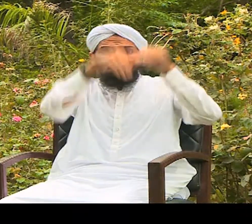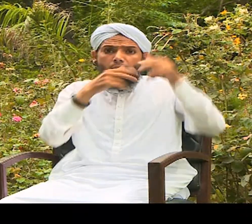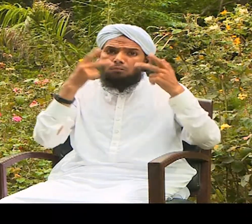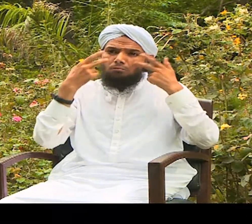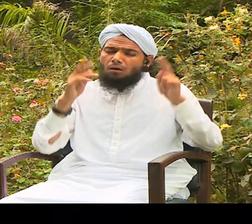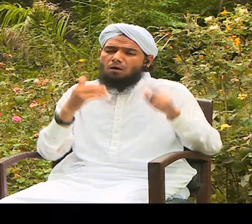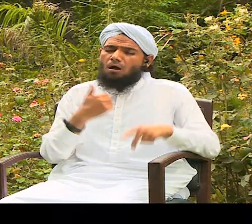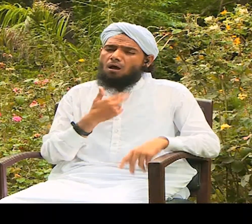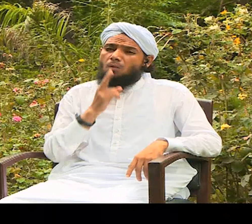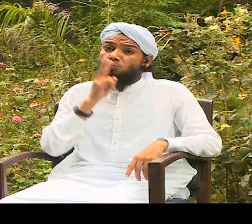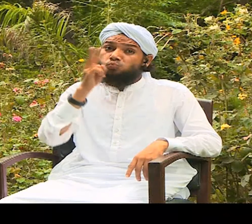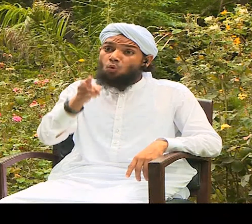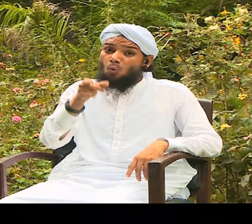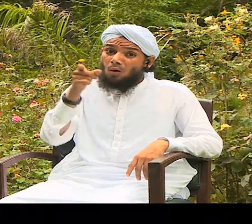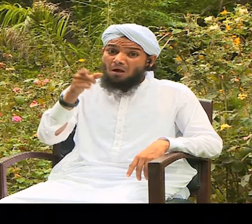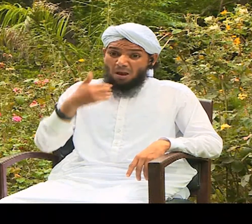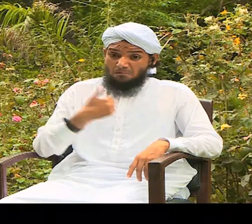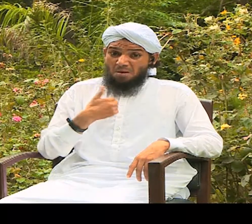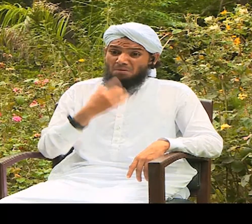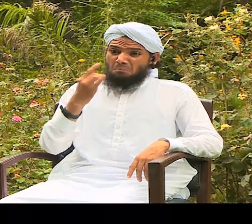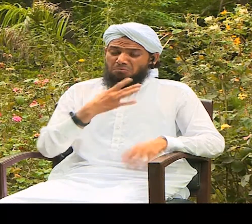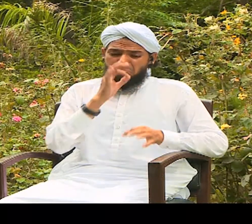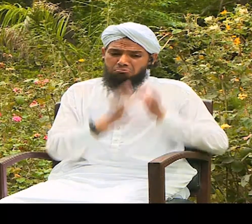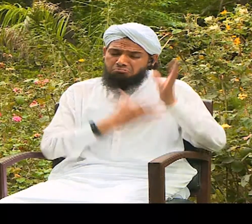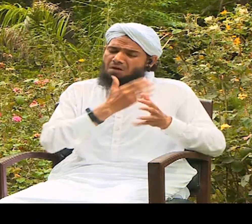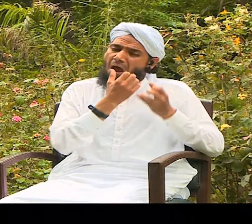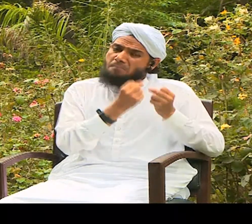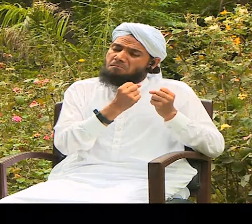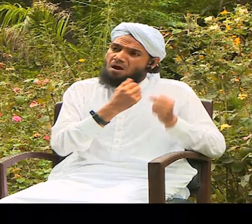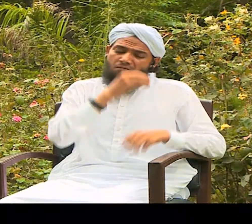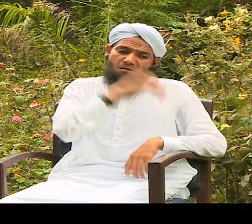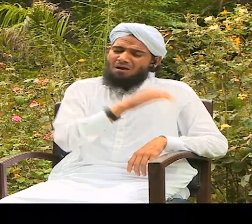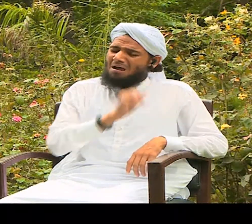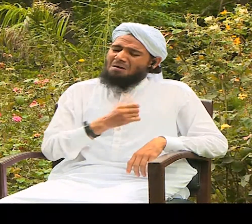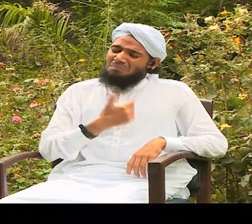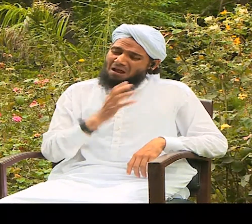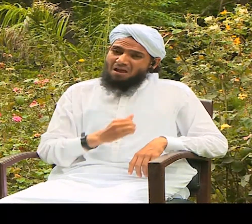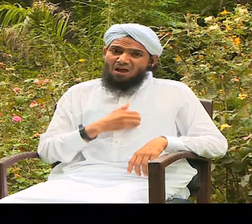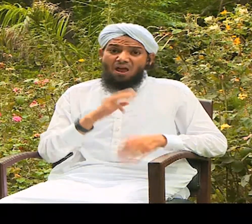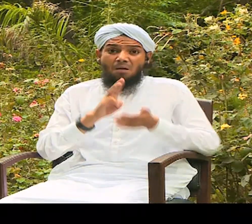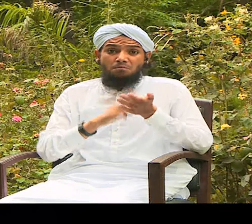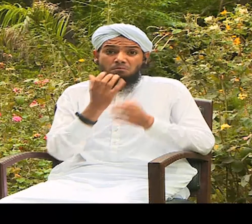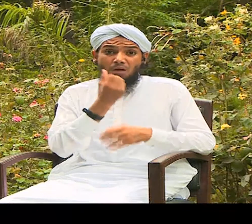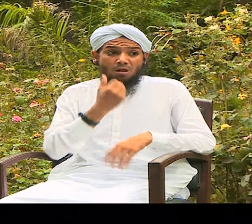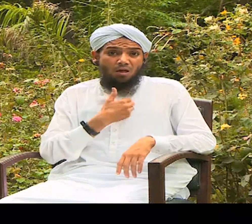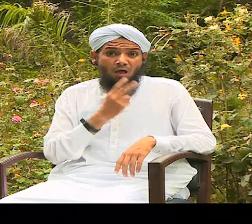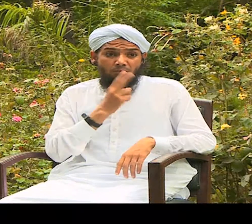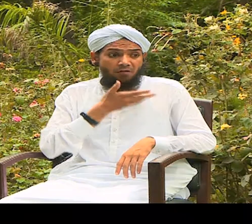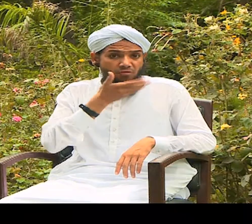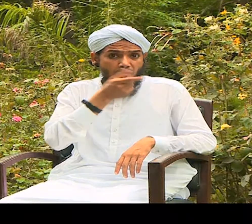کو دکھایا جاتا ہے اور اسے بتایا جاتا ہے کہ میں جہنمی ہوں۔ حضرت سیدنا مالک بن دینار رحمت اللہ